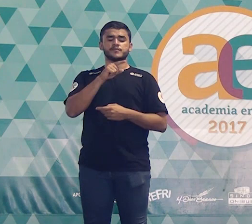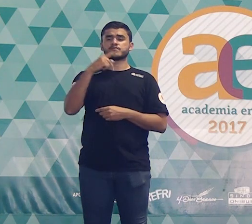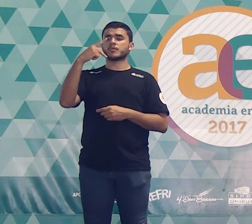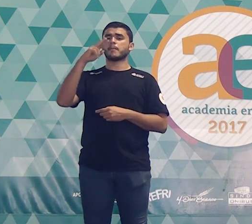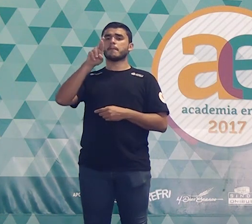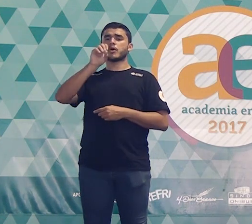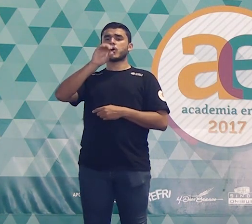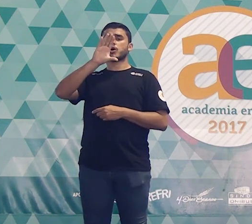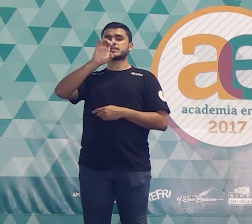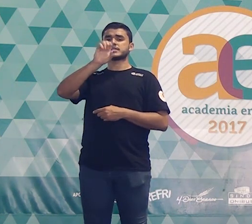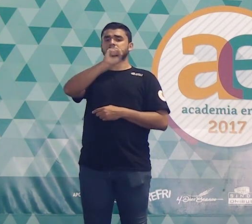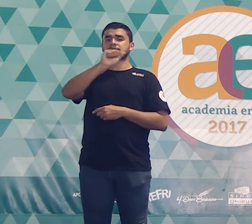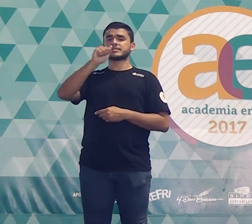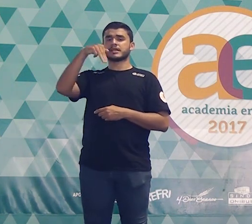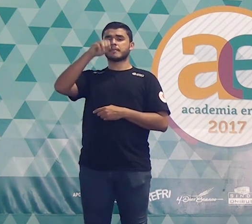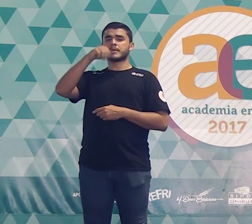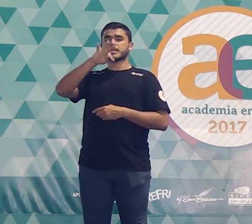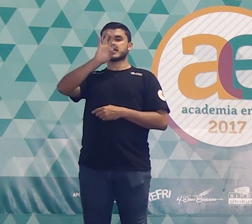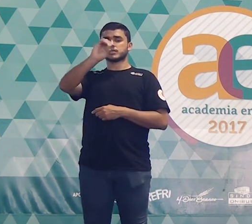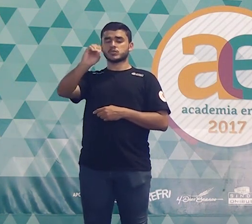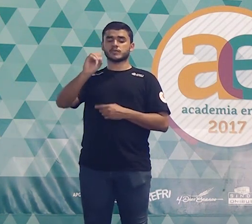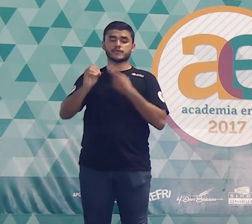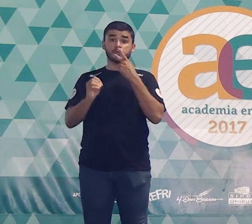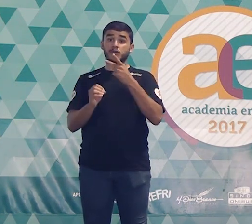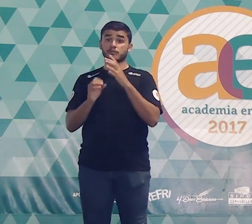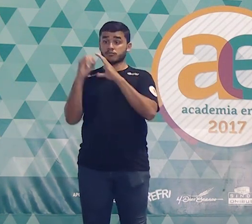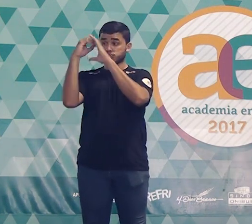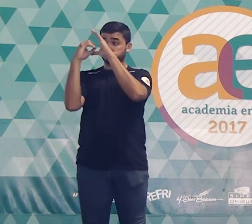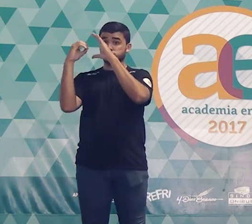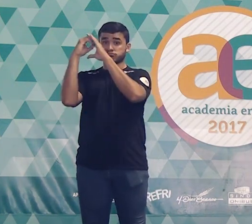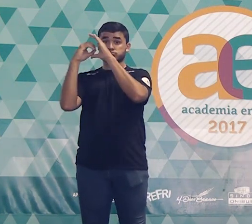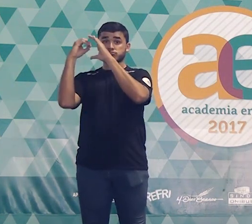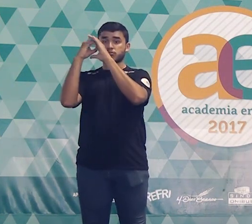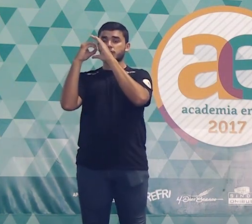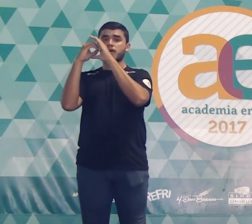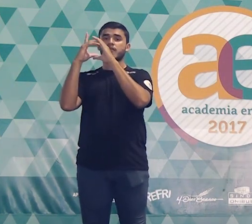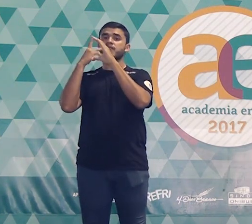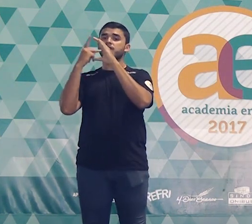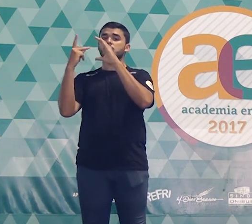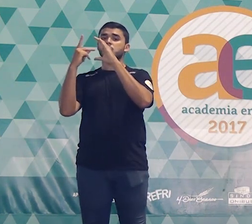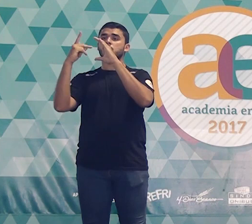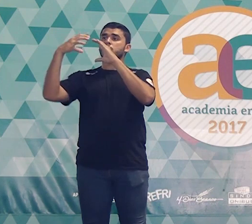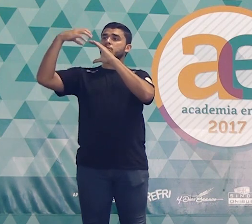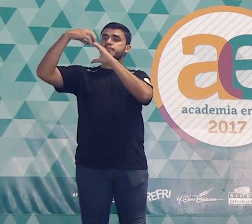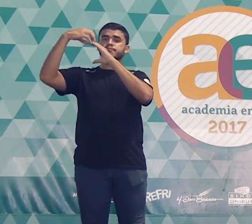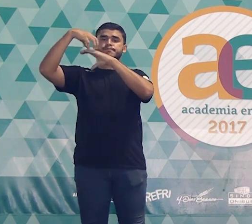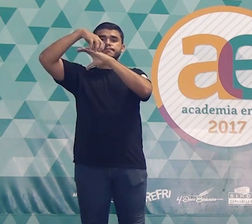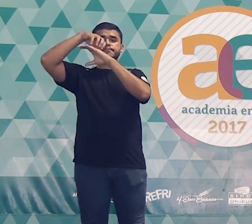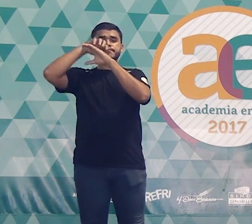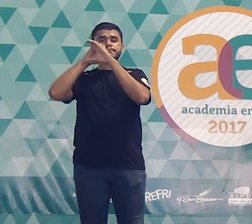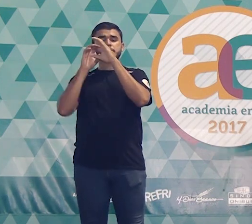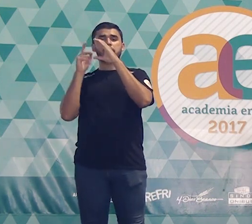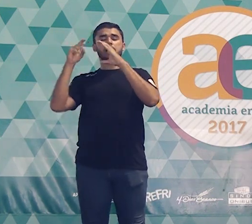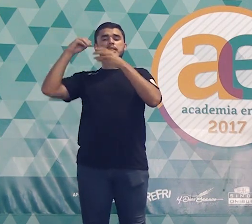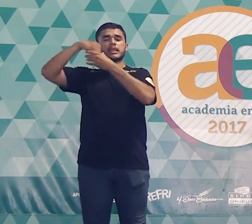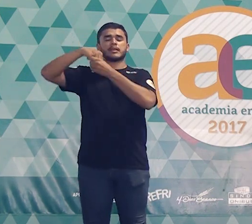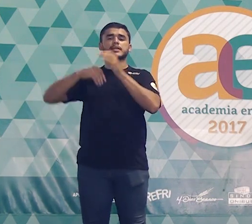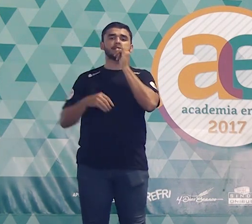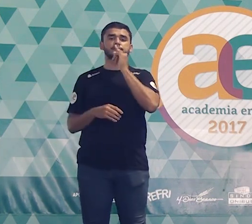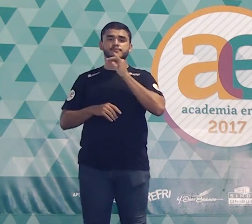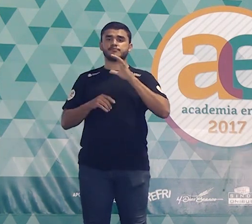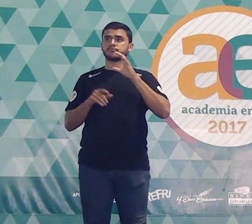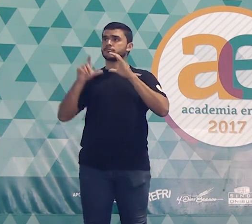processamento? Você pegar moléculas de outras partes da célula e agregar outras substâncias. Por exemplo, eu